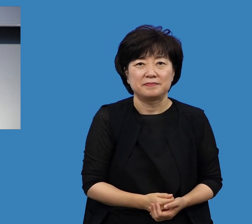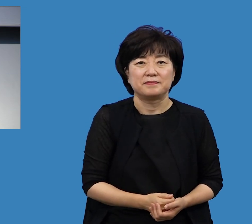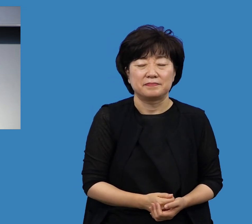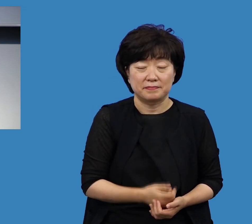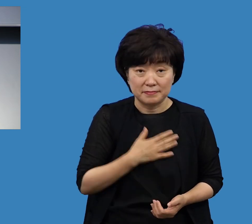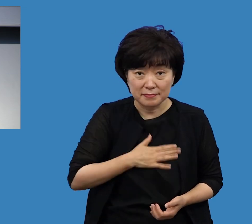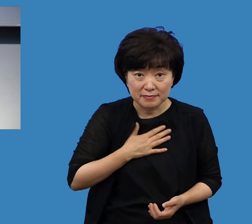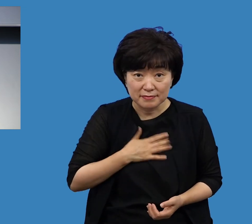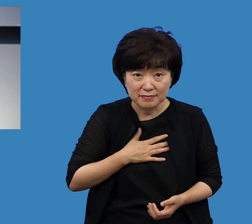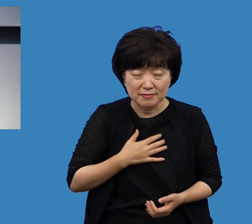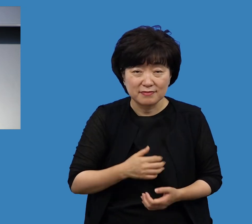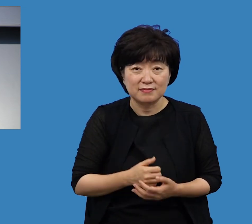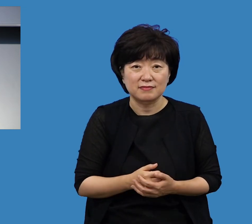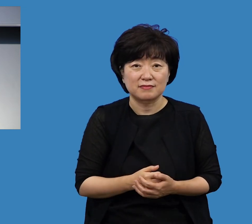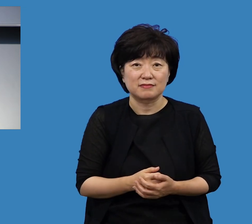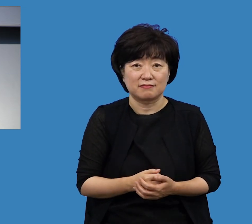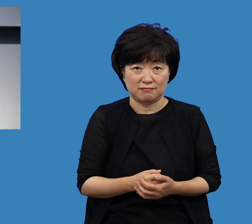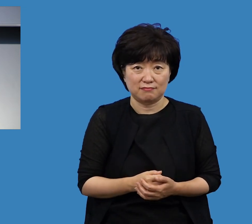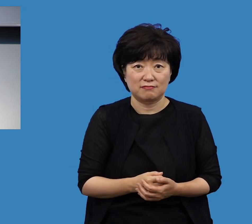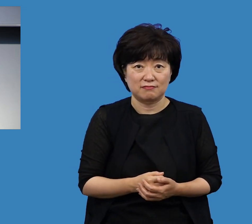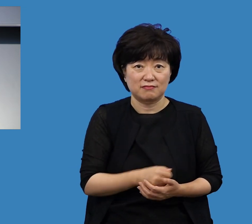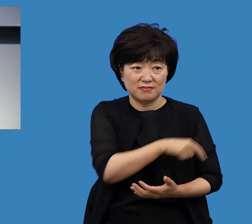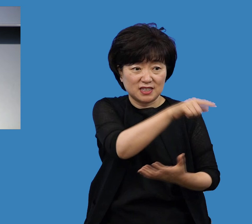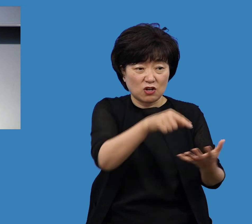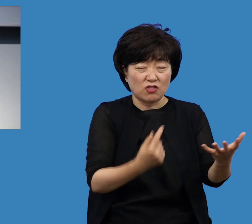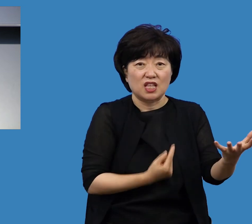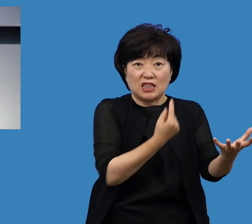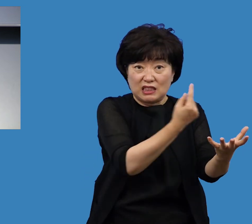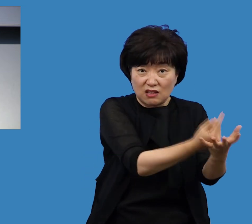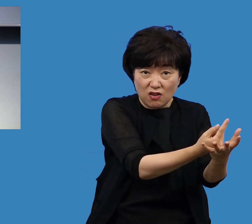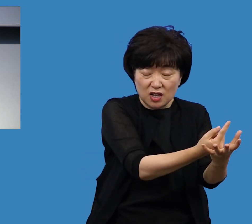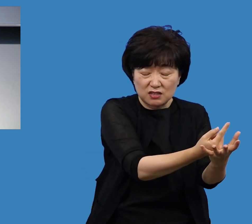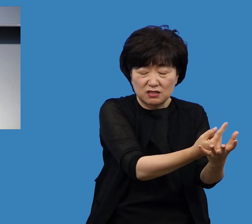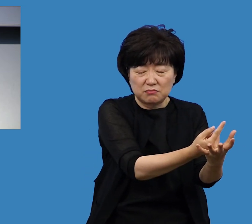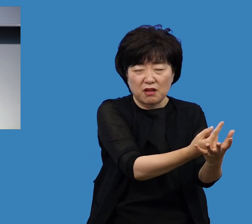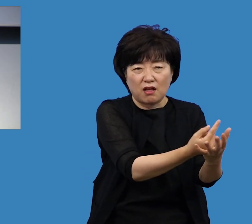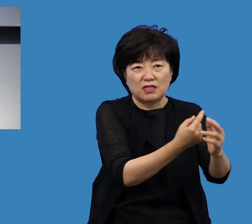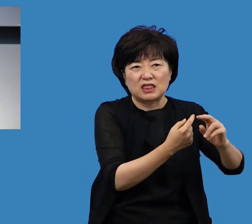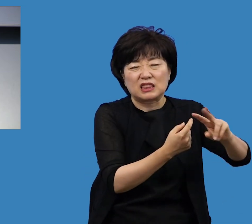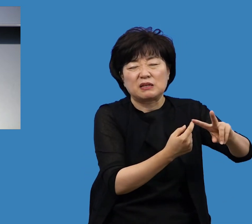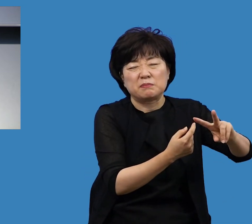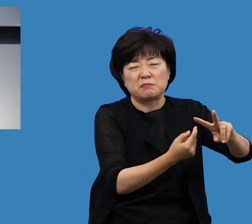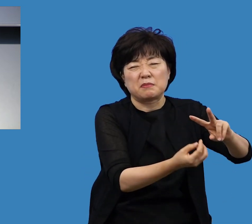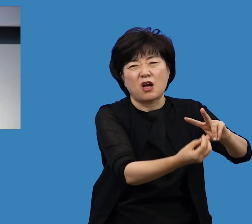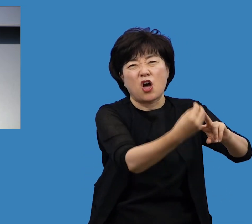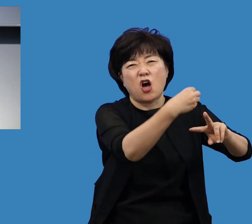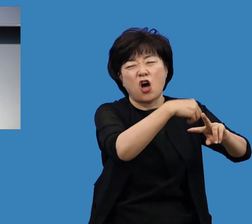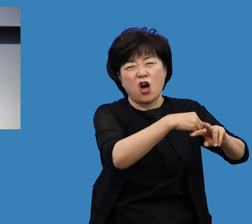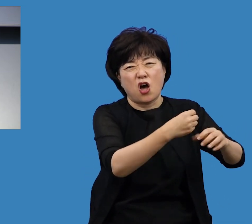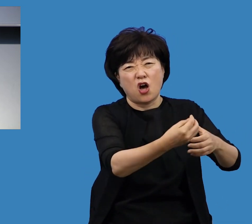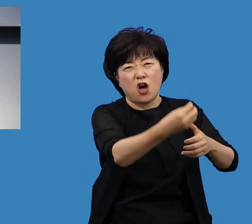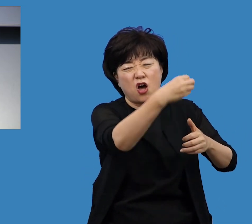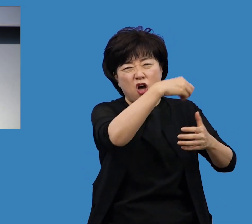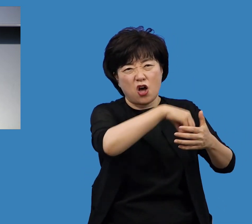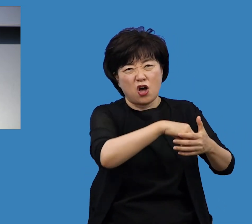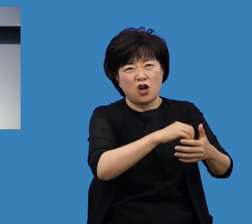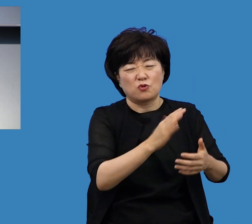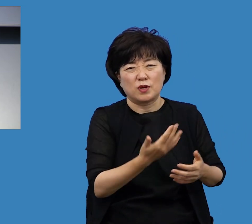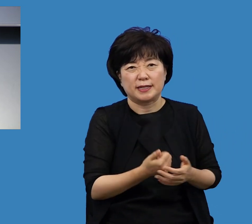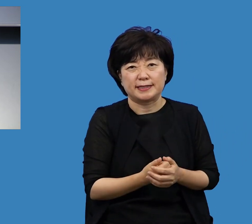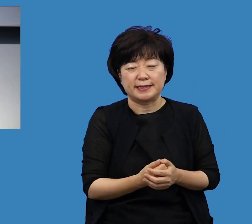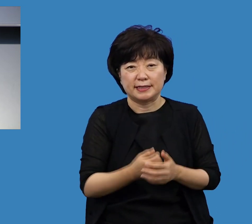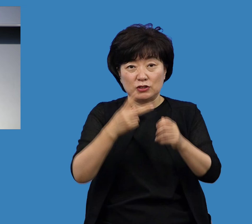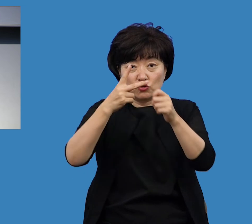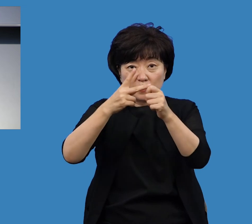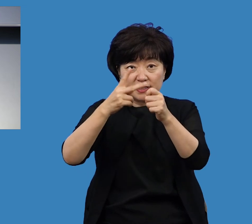아시겠어요? 그런 데 들어가 있으면 결국엔 거기에 틈을 주게 된다는 거예요. 틈을 주게 된다는 거예요. 자, 두